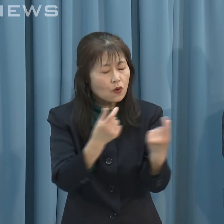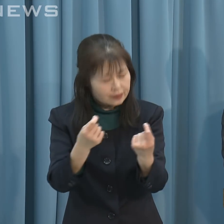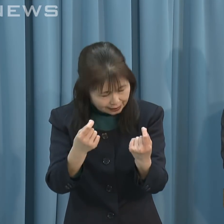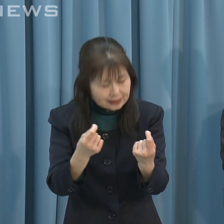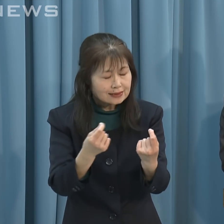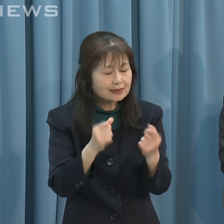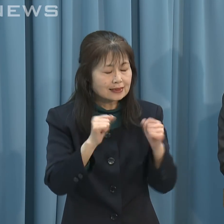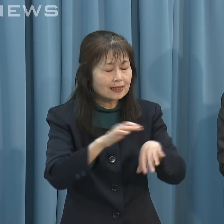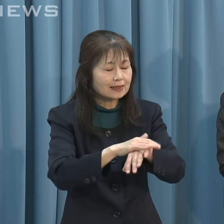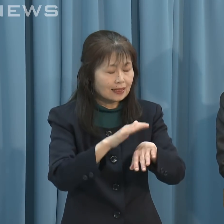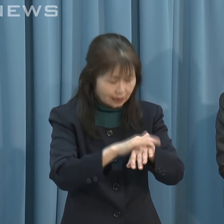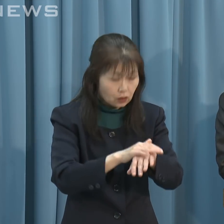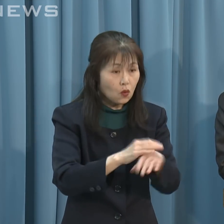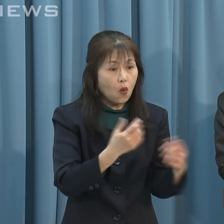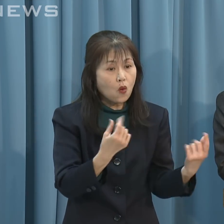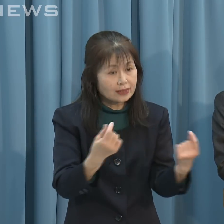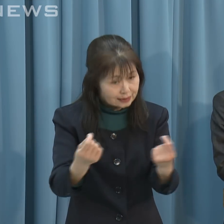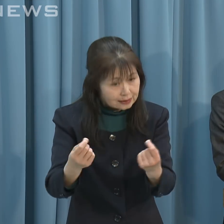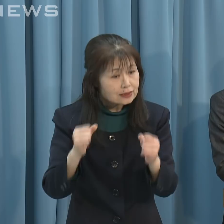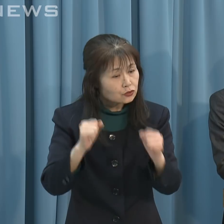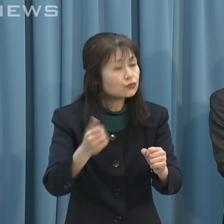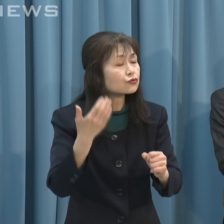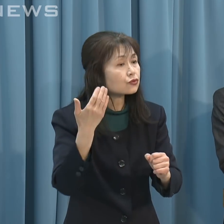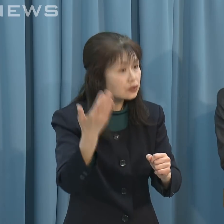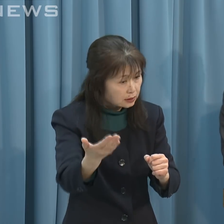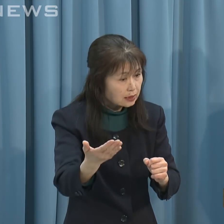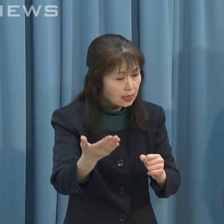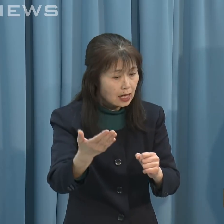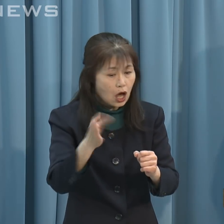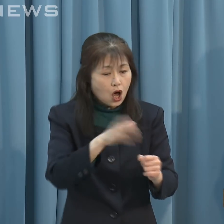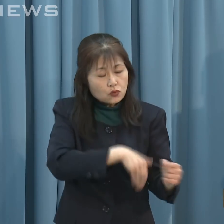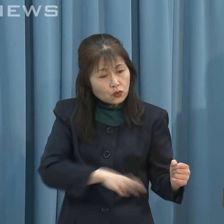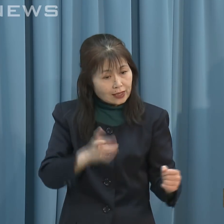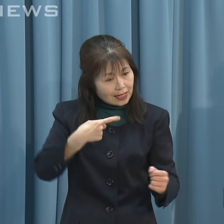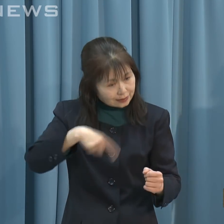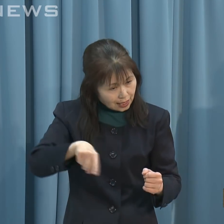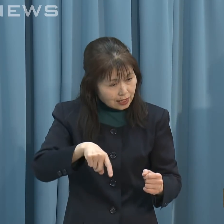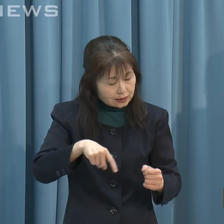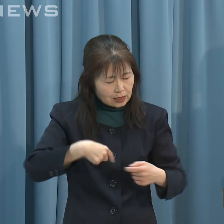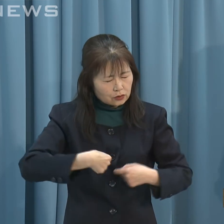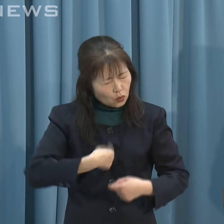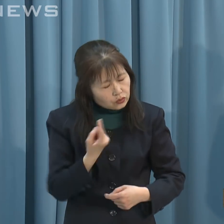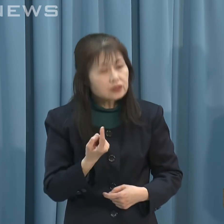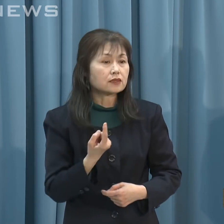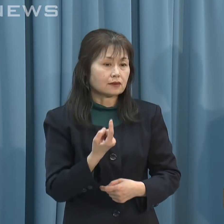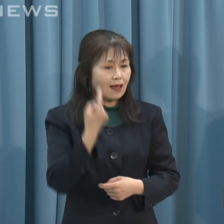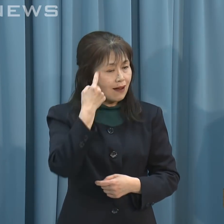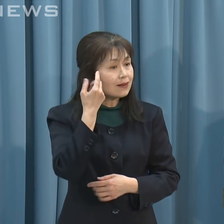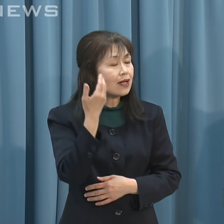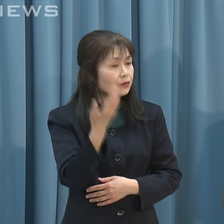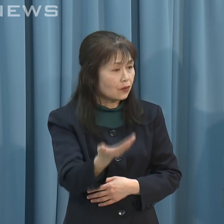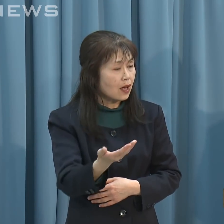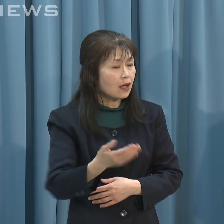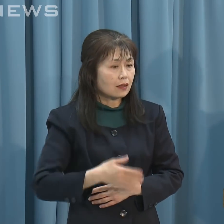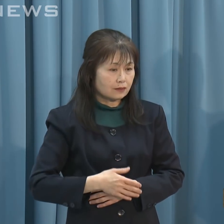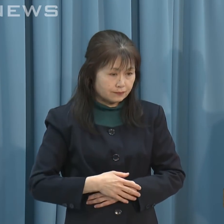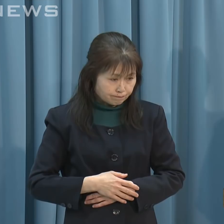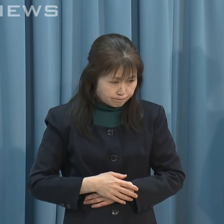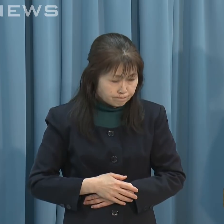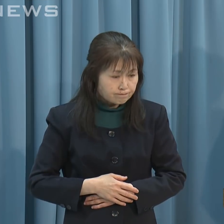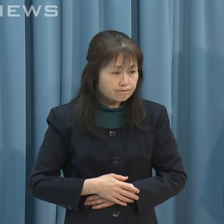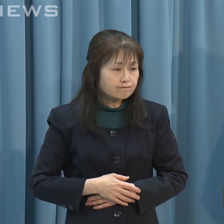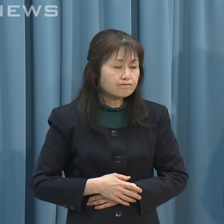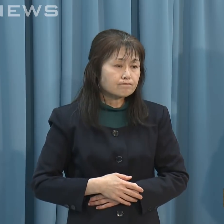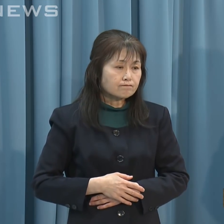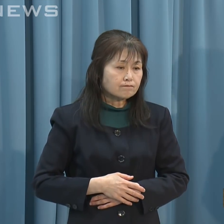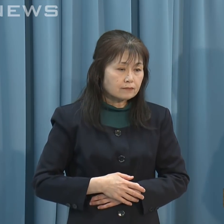小川知事が公権独自の状況において判断をする のか。それぞれの今回皆さんの共通項は、僕は全